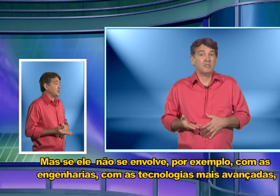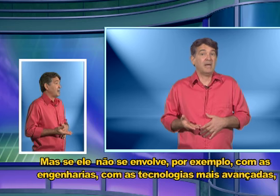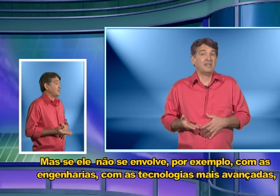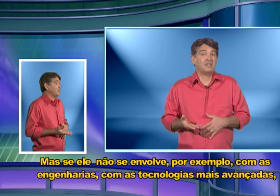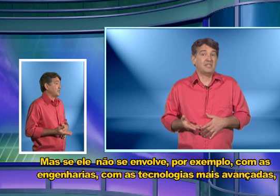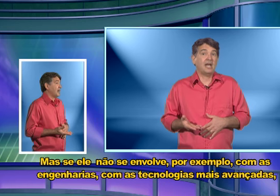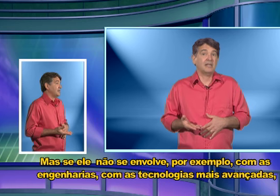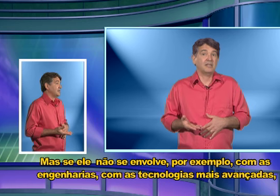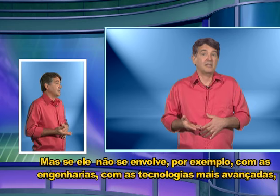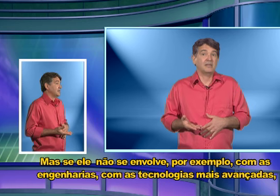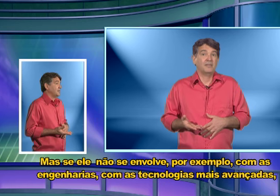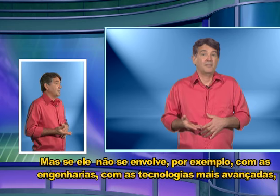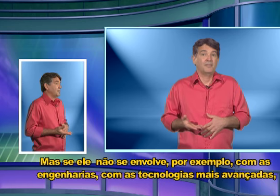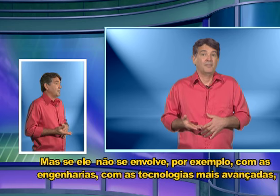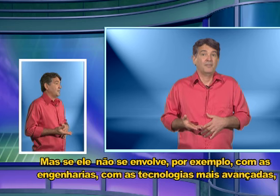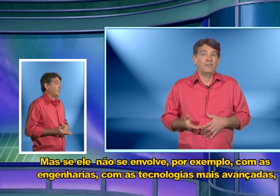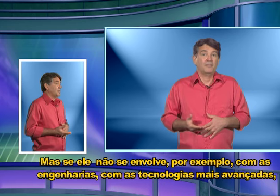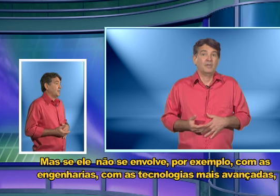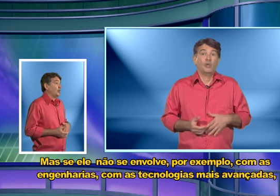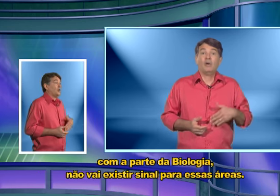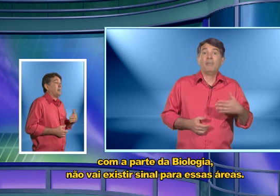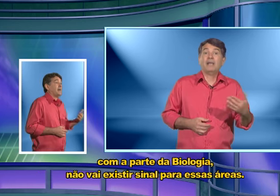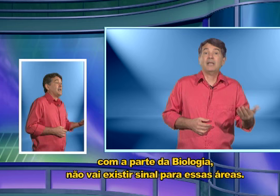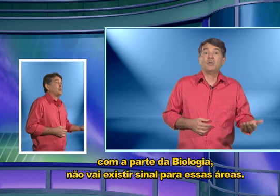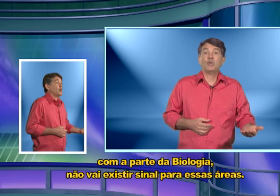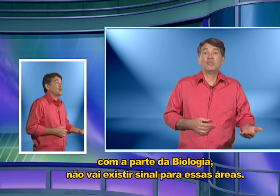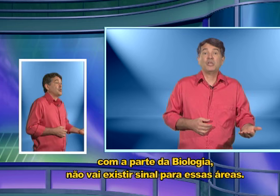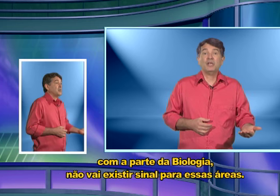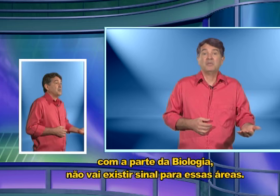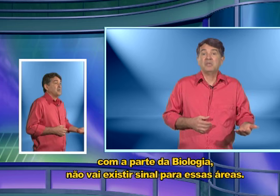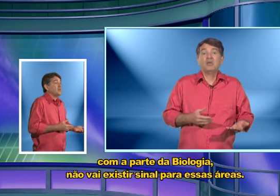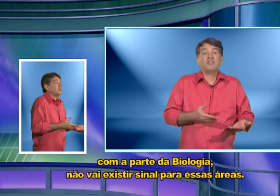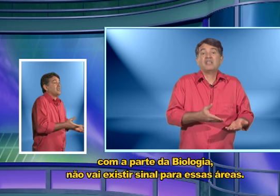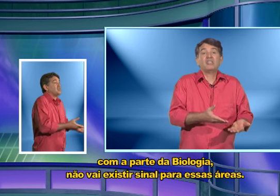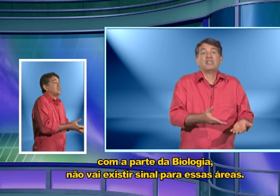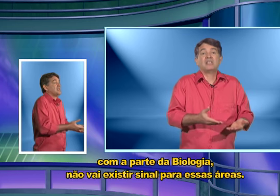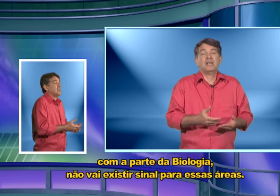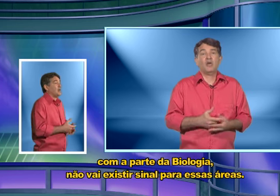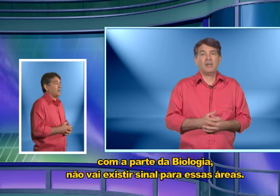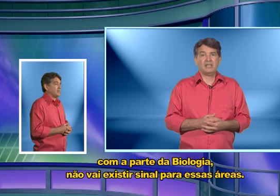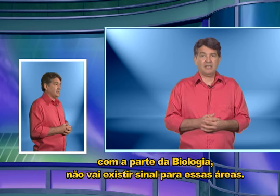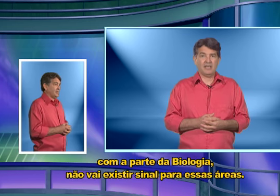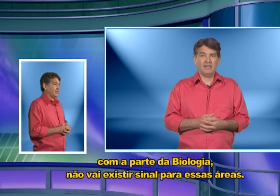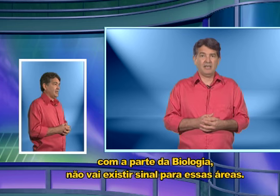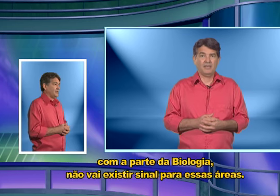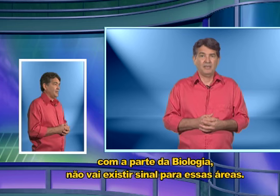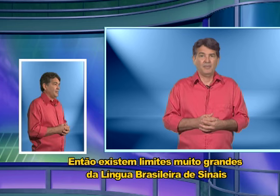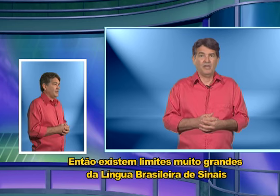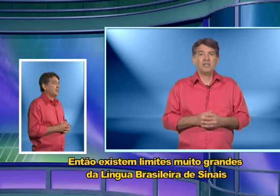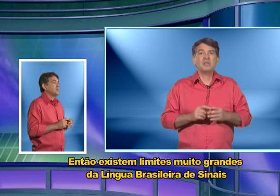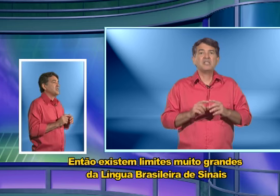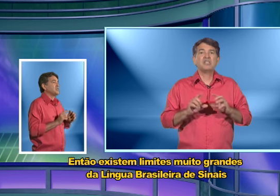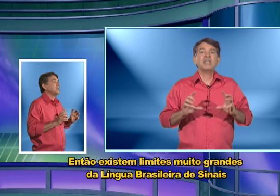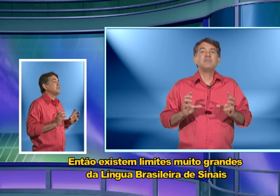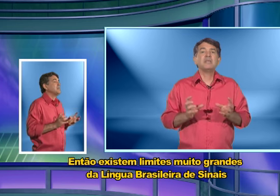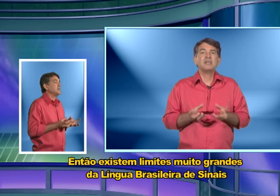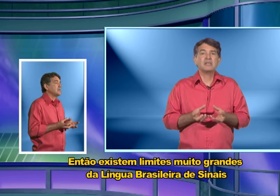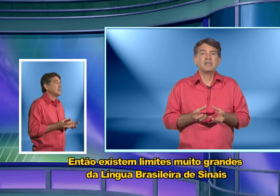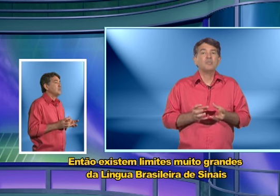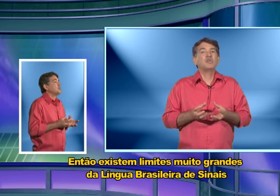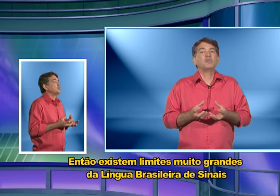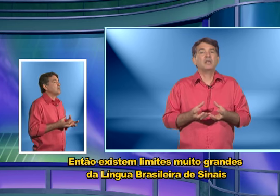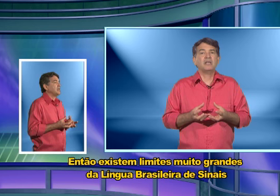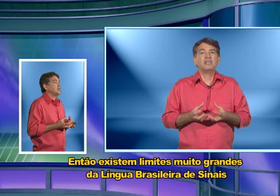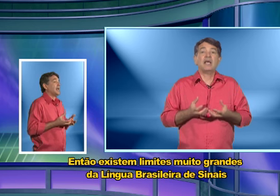tecnologias mais avançadas, com a parte da biologia, não vai existir sinal para essas áreas. Então existem